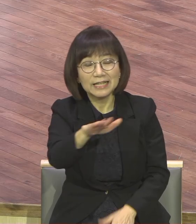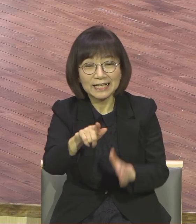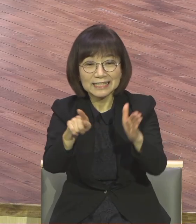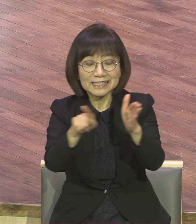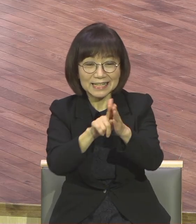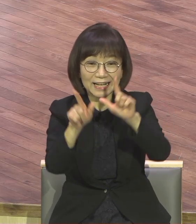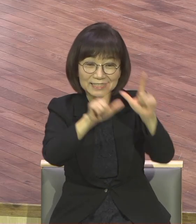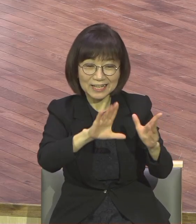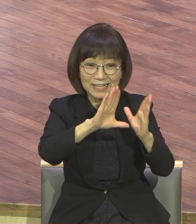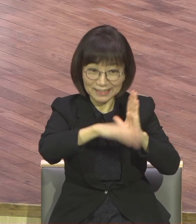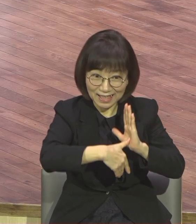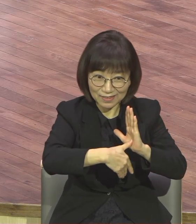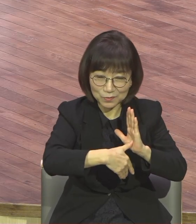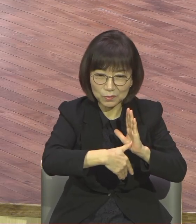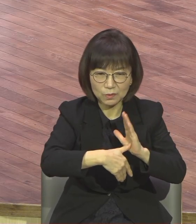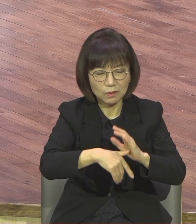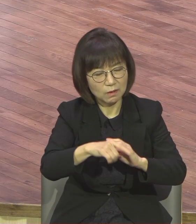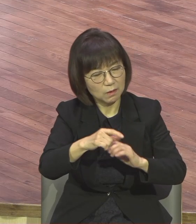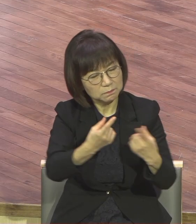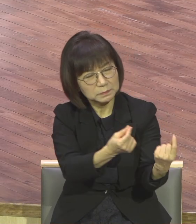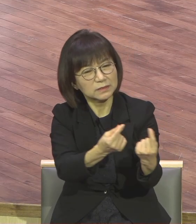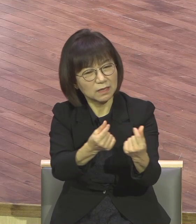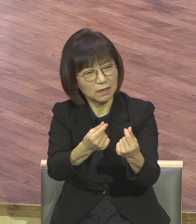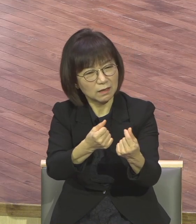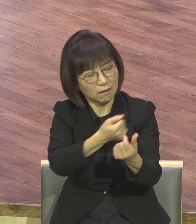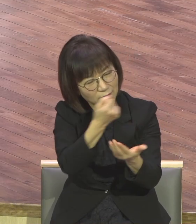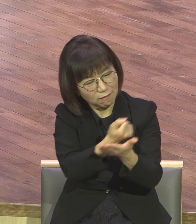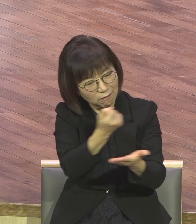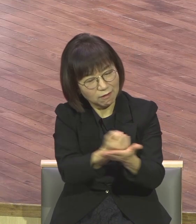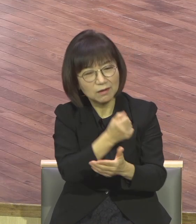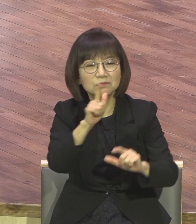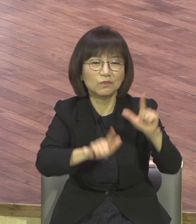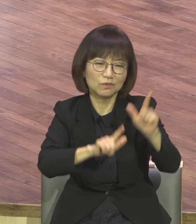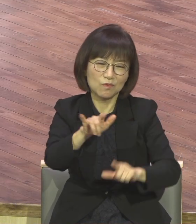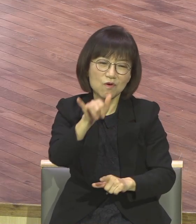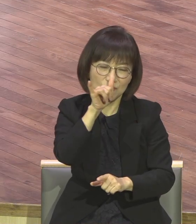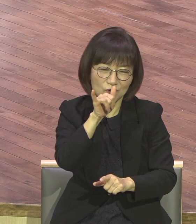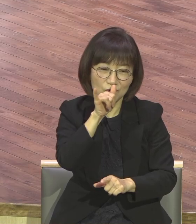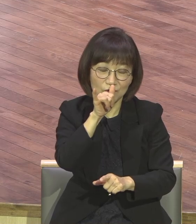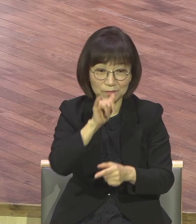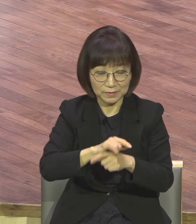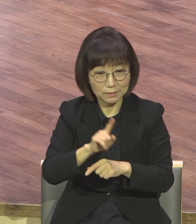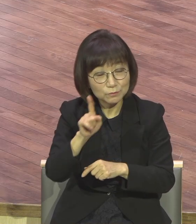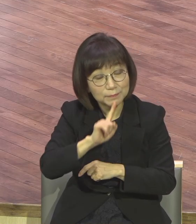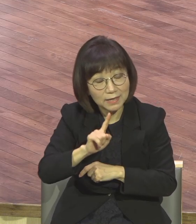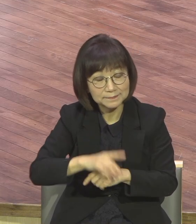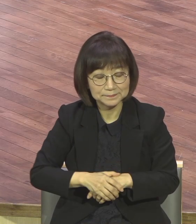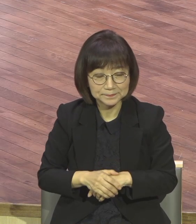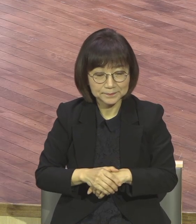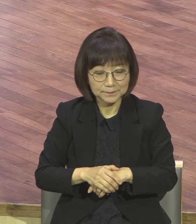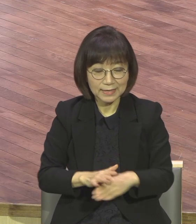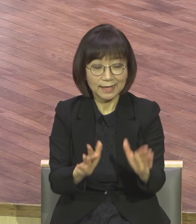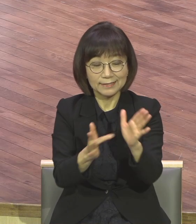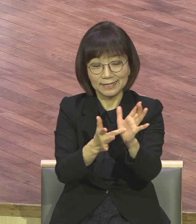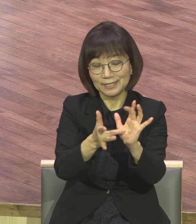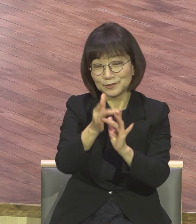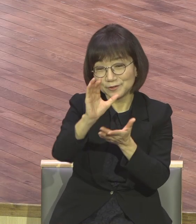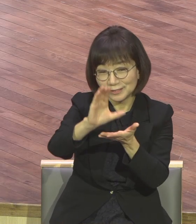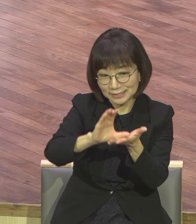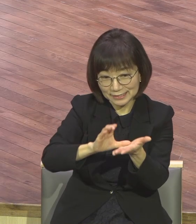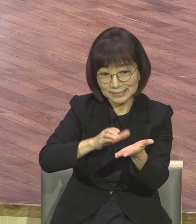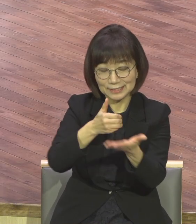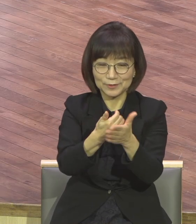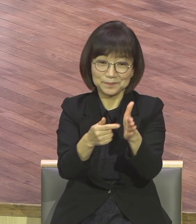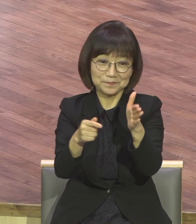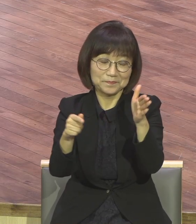신앙생활을 하면서 영적으로 이런 안타까움 속에 있는 성도들이 많이 있다. 예수 그리스도를